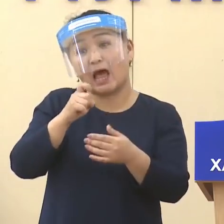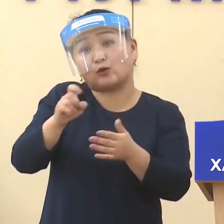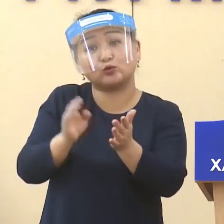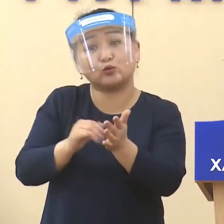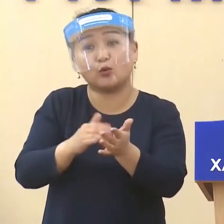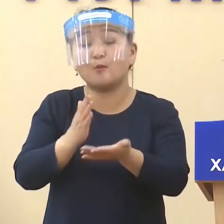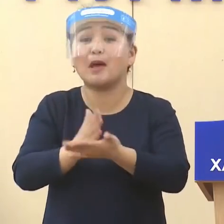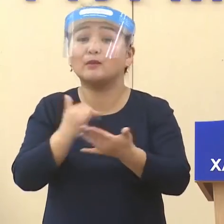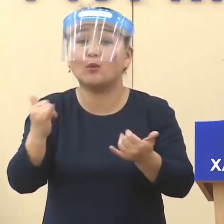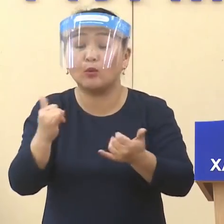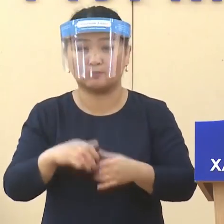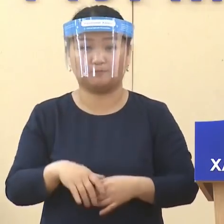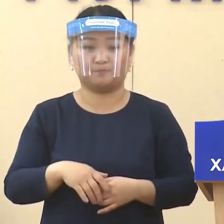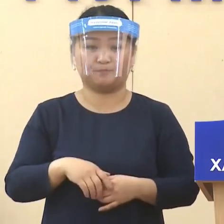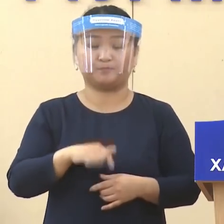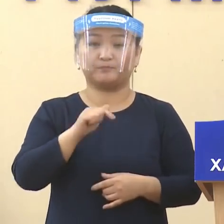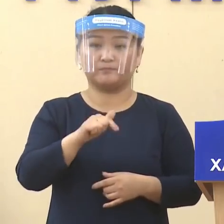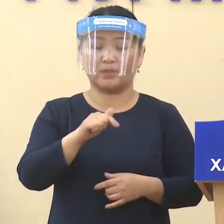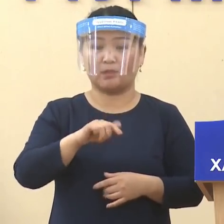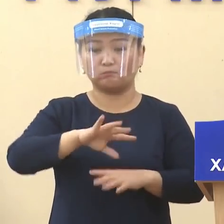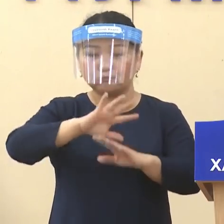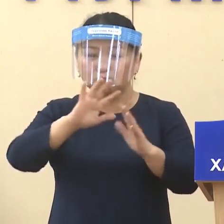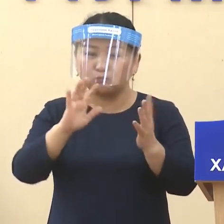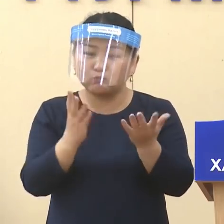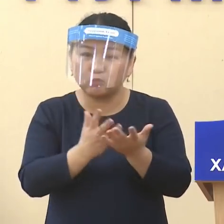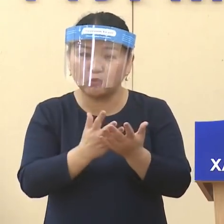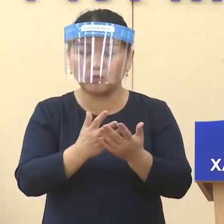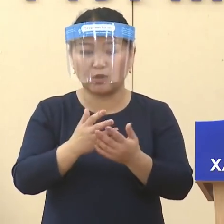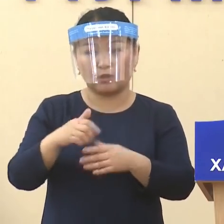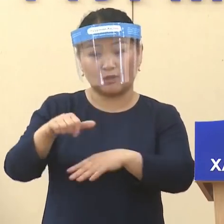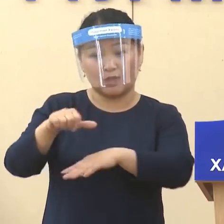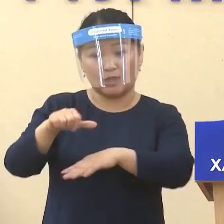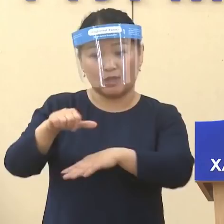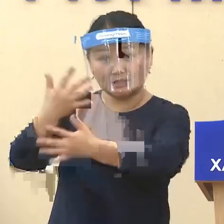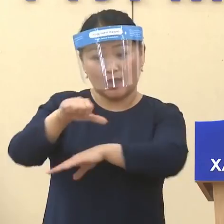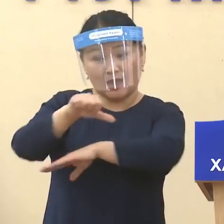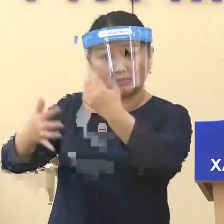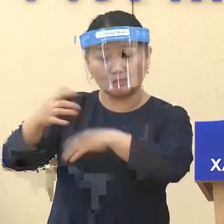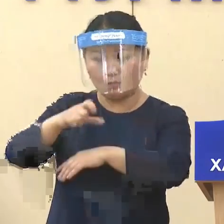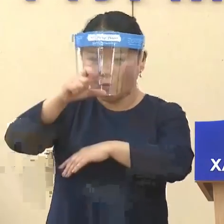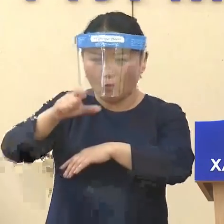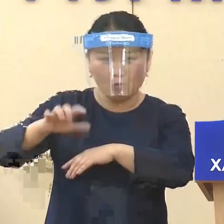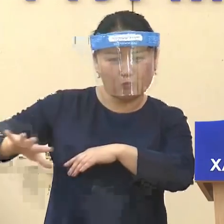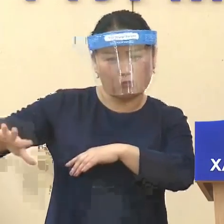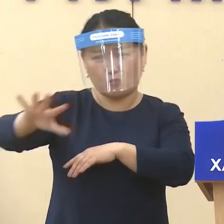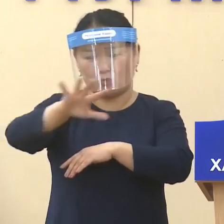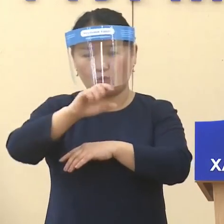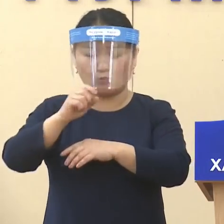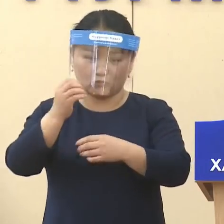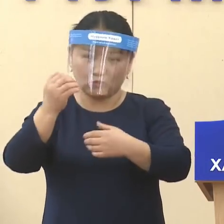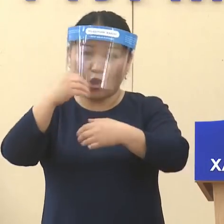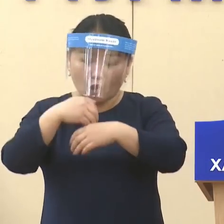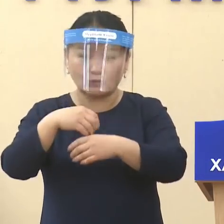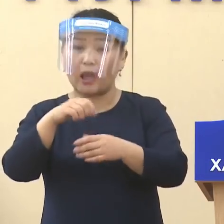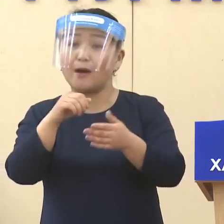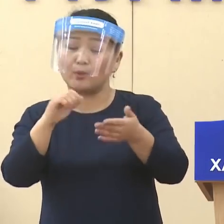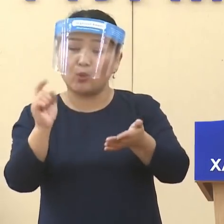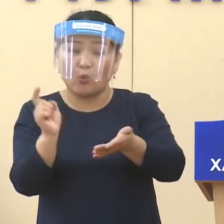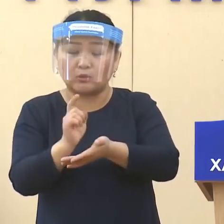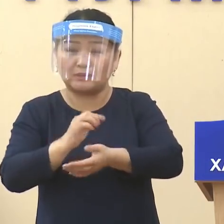Бүгд шинжилгээнд бид нар энэ чартераар ирсэн улсуудаа маш хурдан оруулах төлөвлөгөө тавьсан.